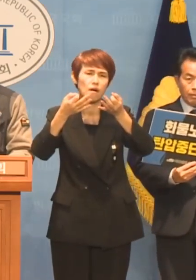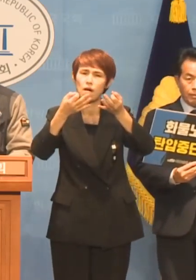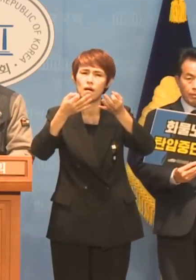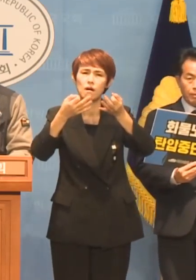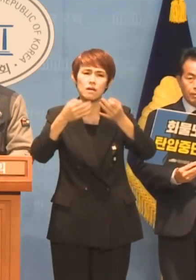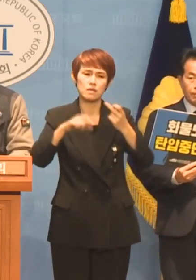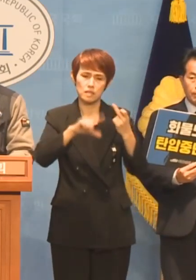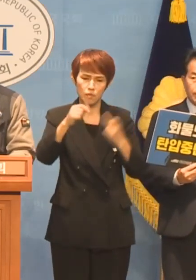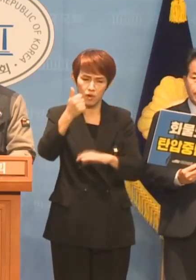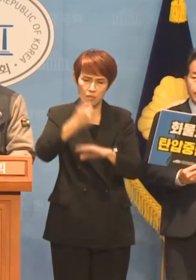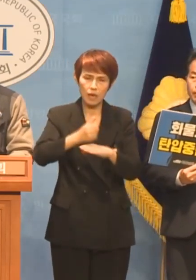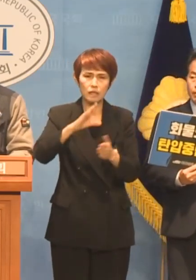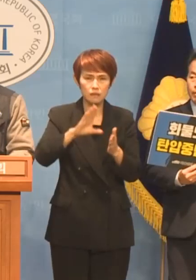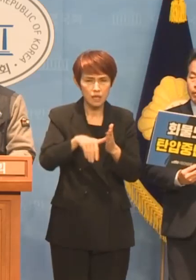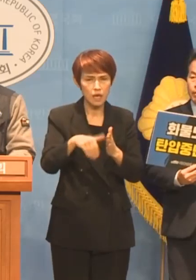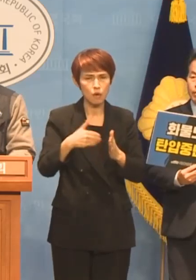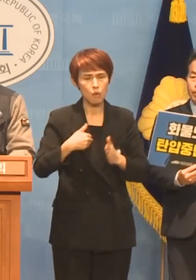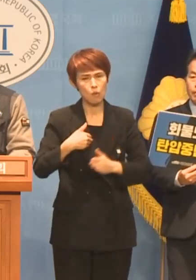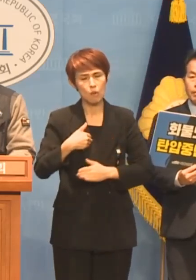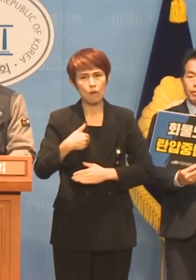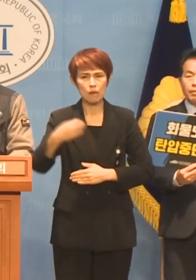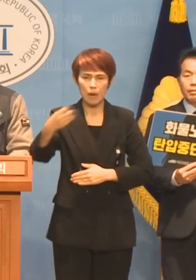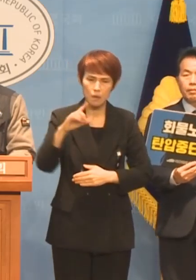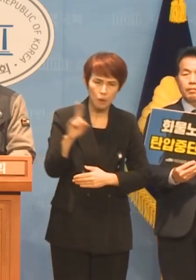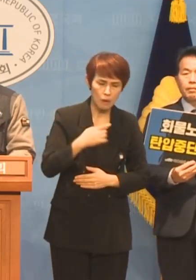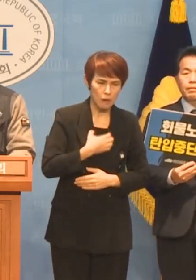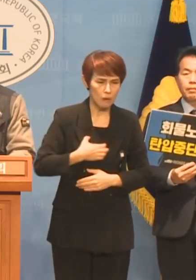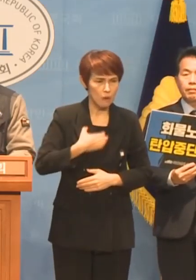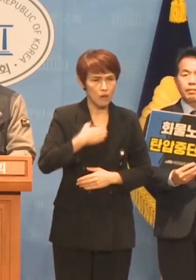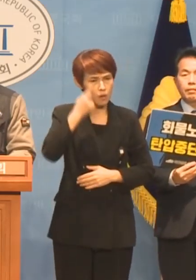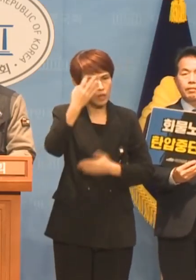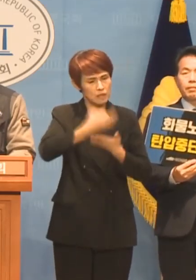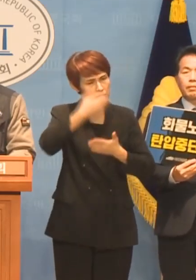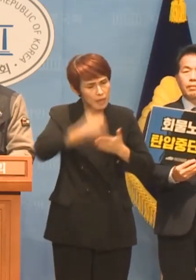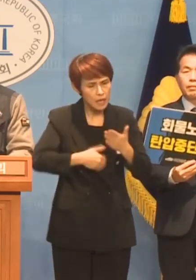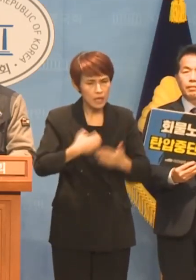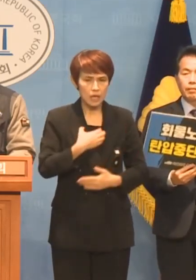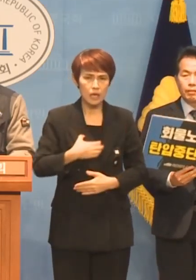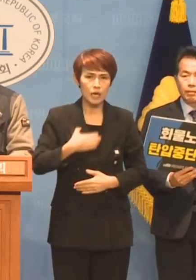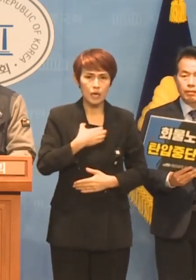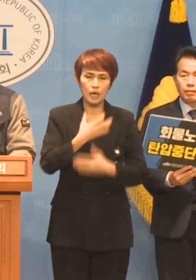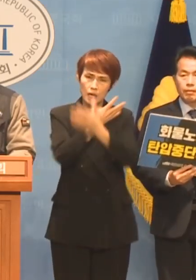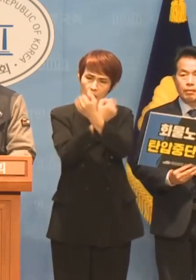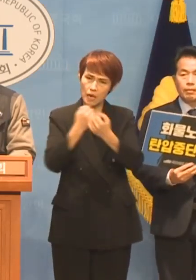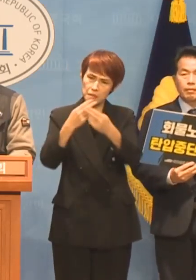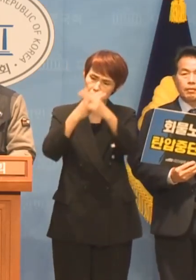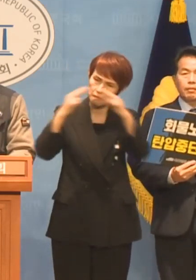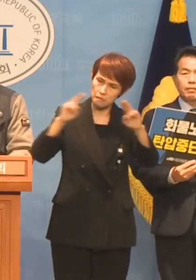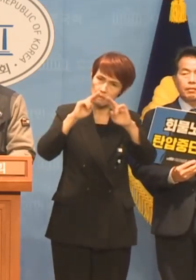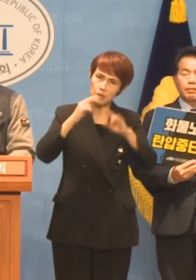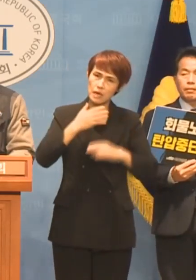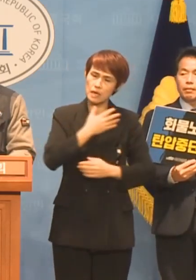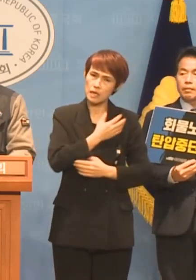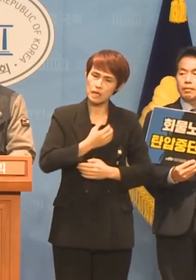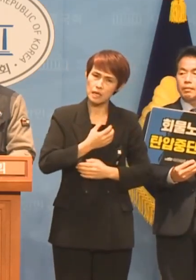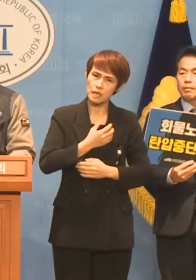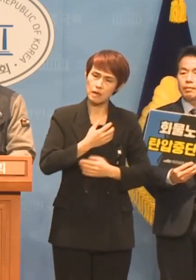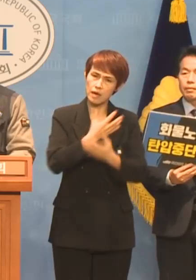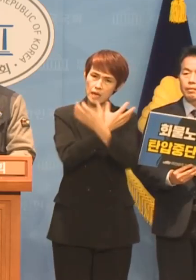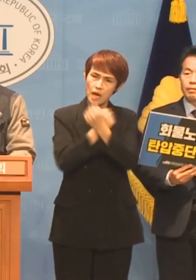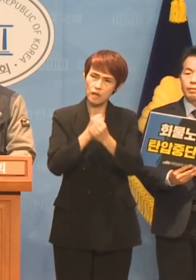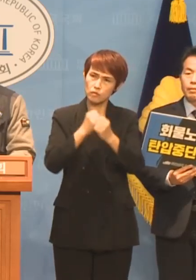연말만 되면 올해는 또 무슨 이야기를 하려나 임금을 깎자고 하려나 계약을 해지하자고 하려나 혹여나